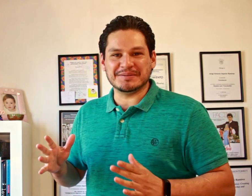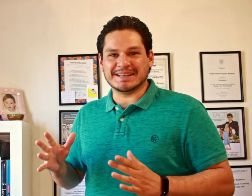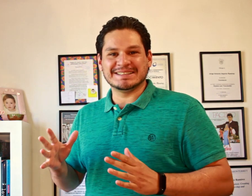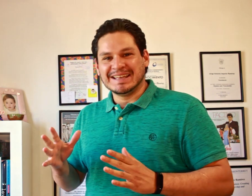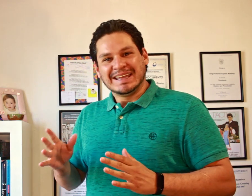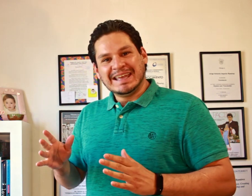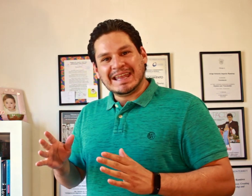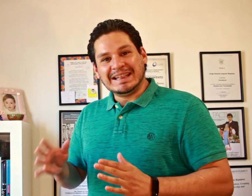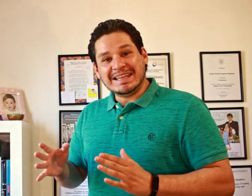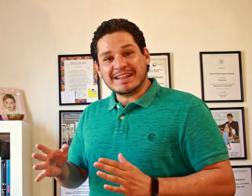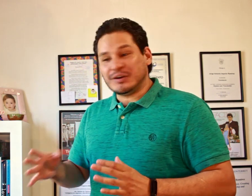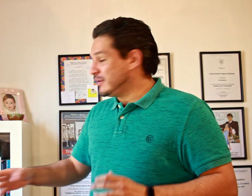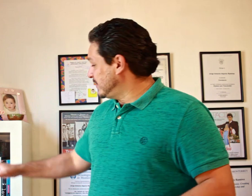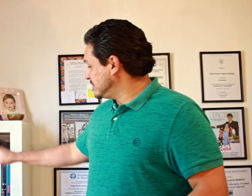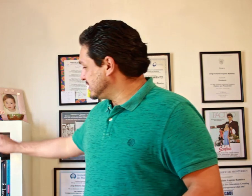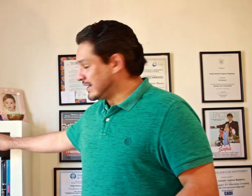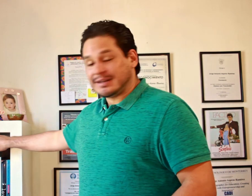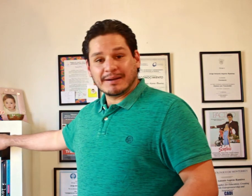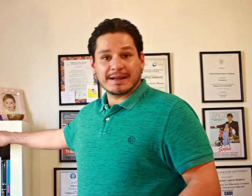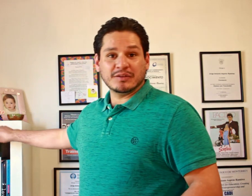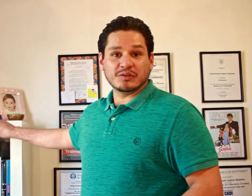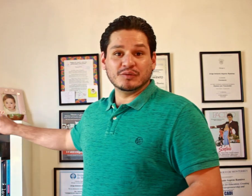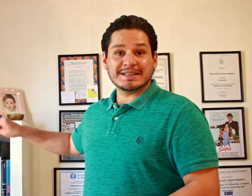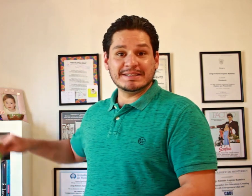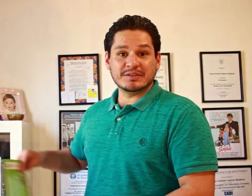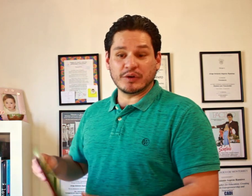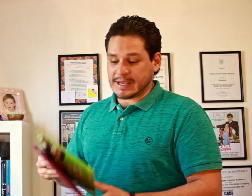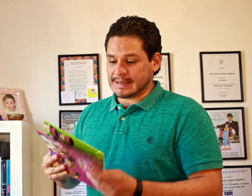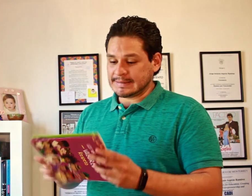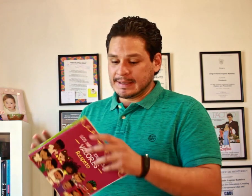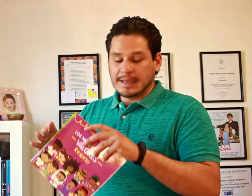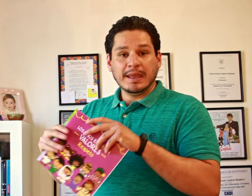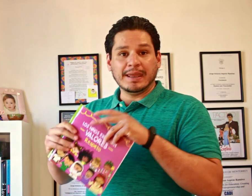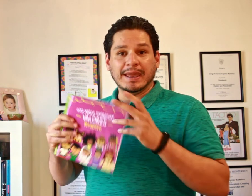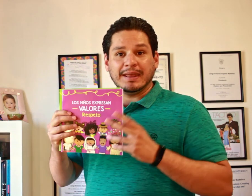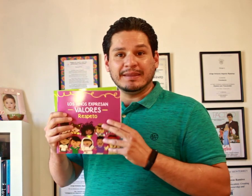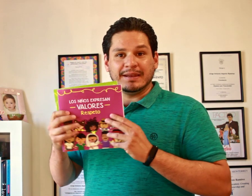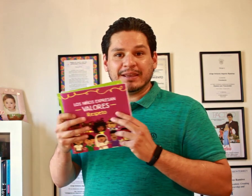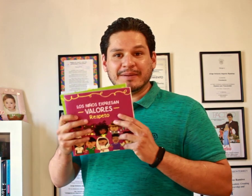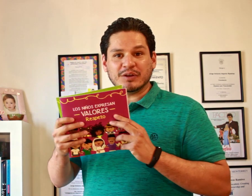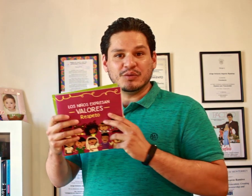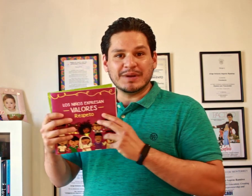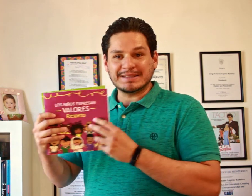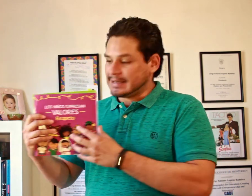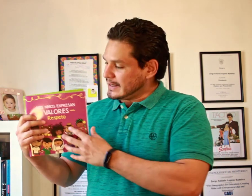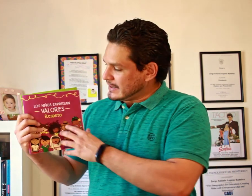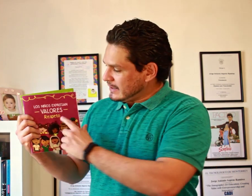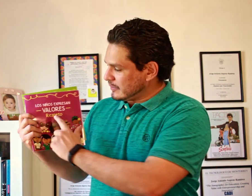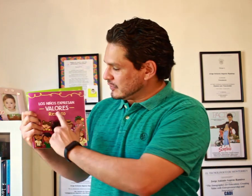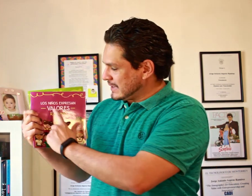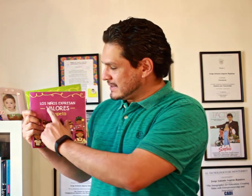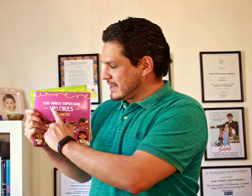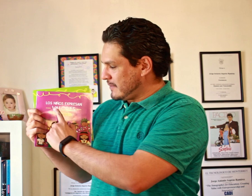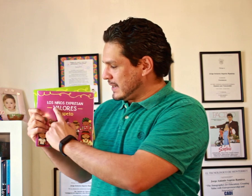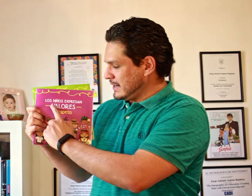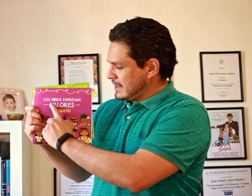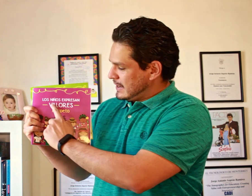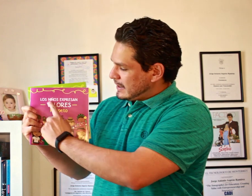vibras. El día de hoy vamos a estar trabajando con unas historias que tienen que ver con una serie de libros que se llaman